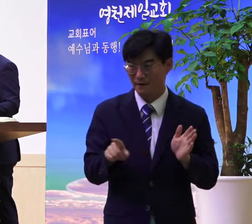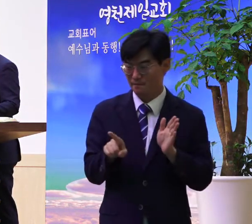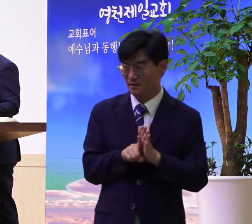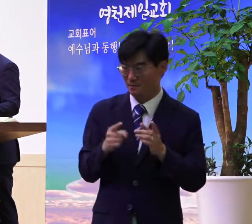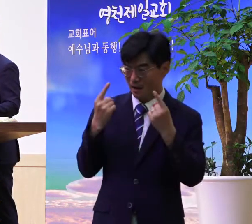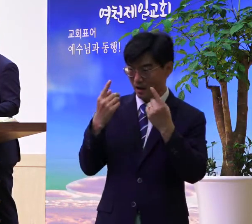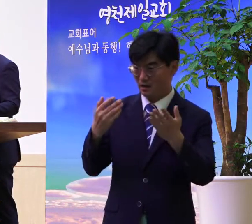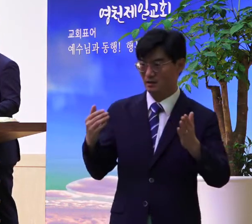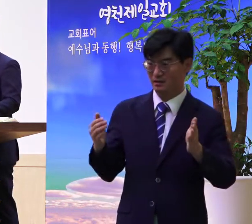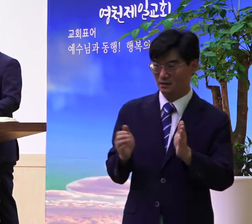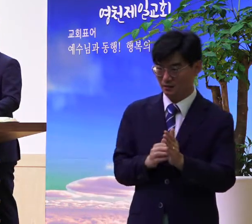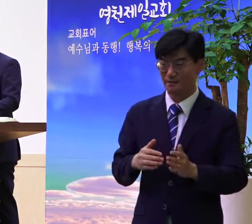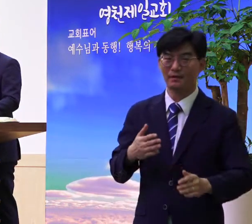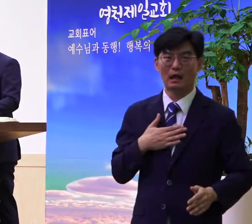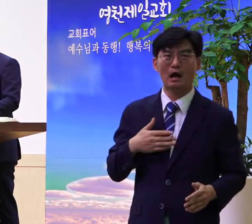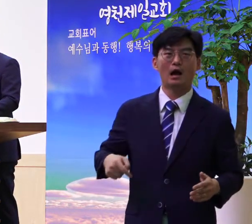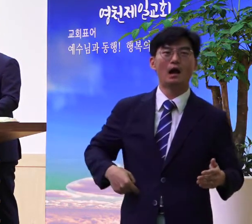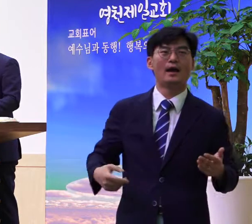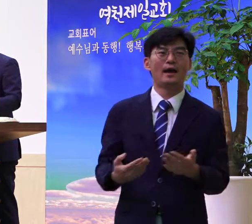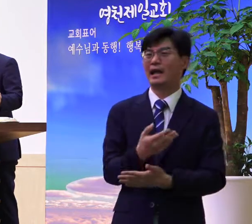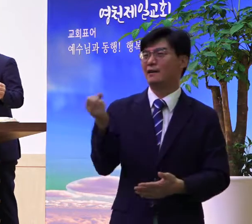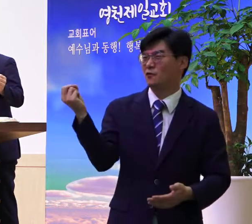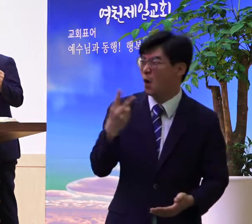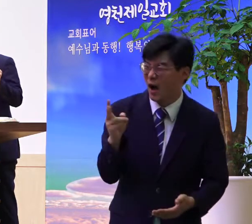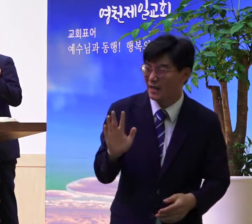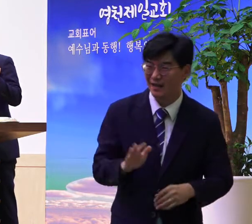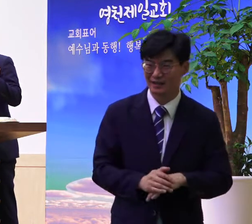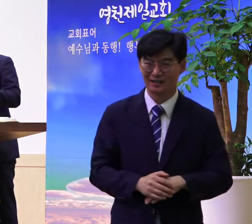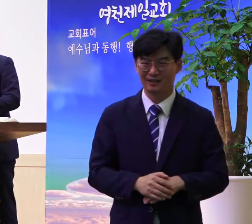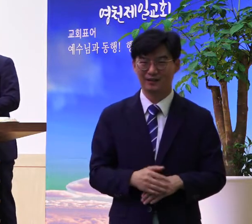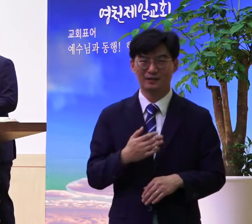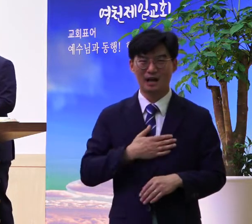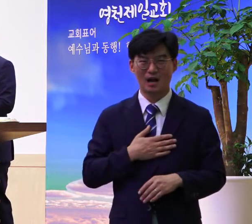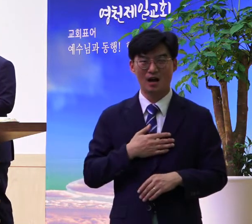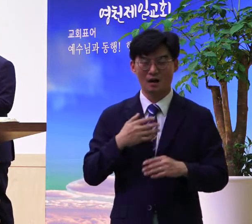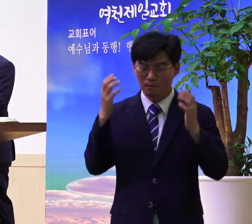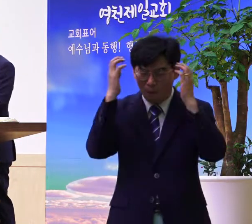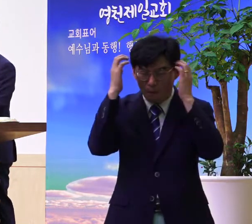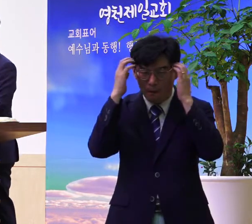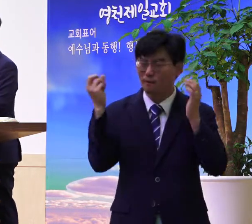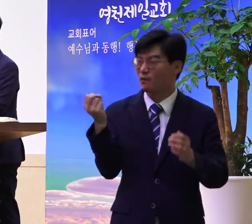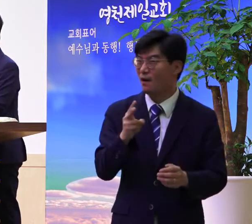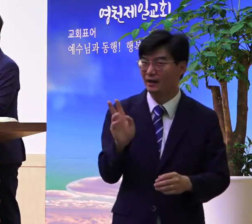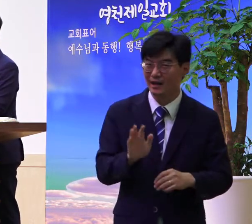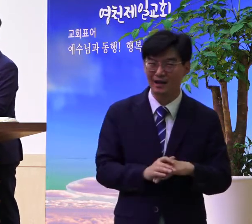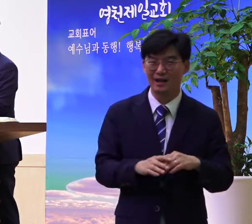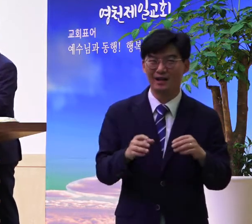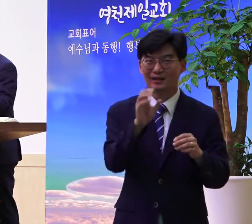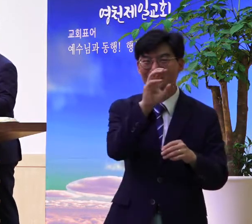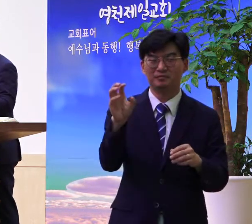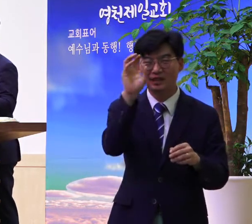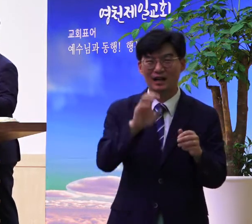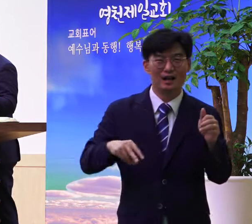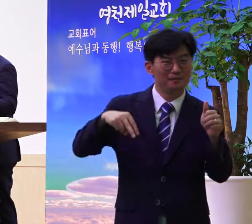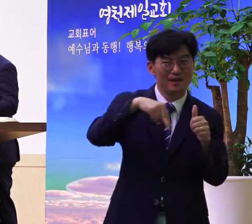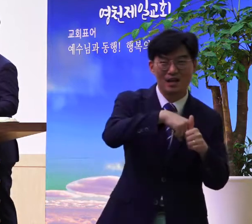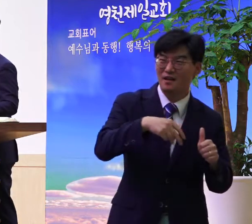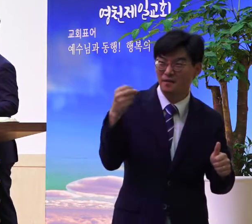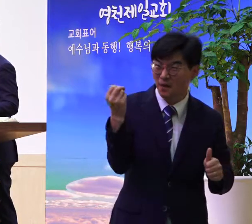용서를 구할 필요도 없고 회개할 필요도 없고 성도가 십자가를 다시 질 필요도 없다라고 이야기합니다. 우리는